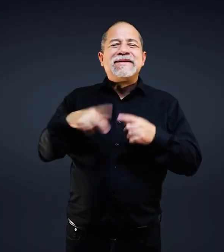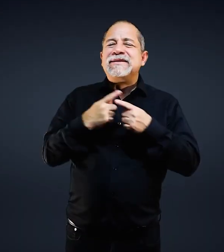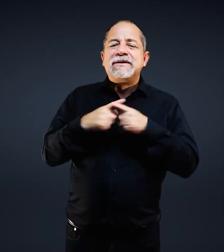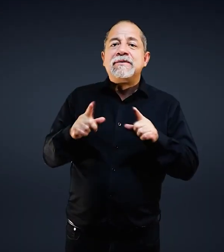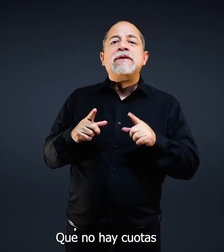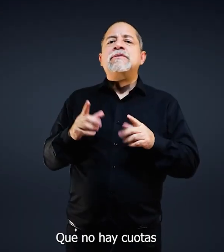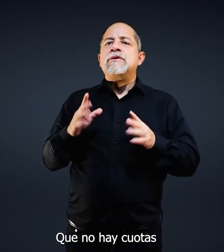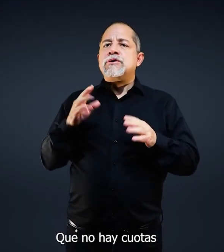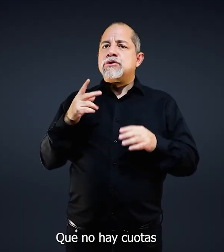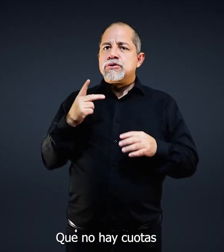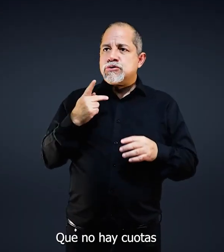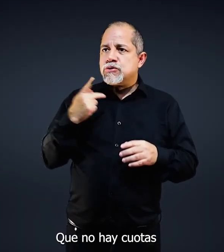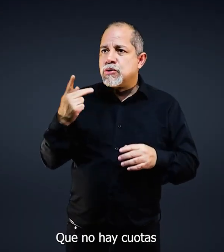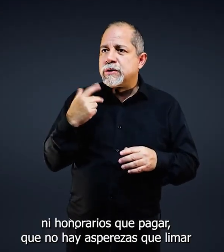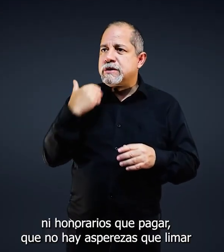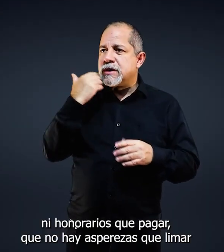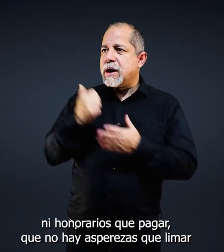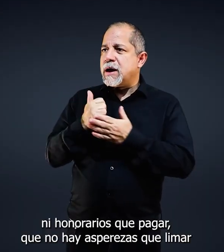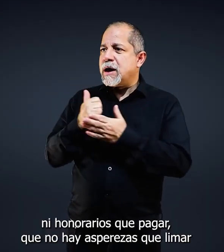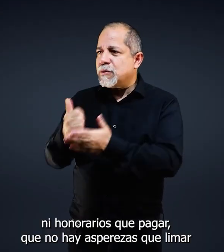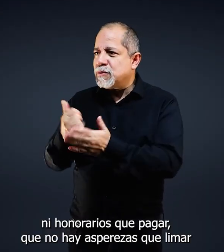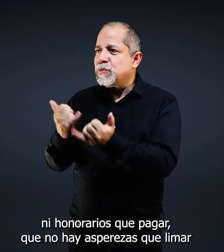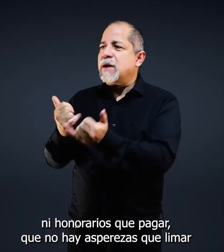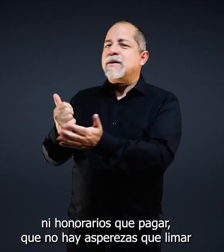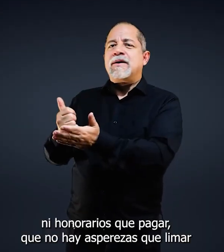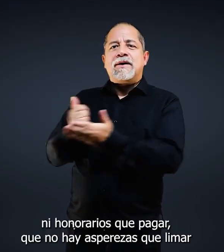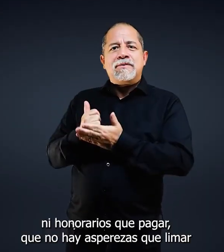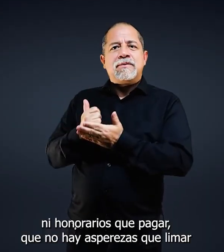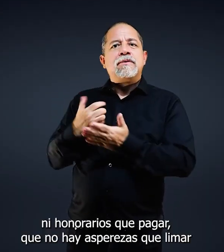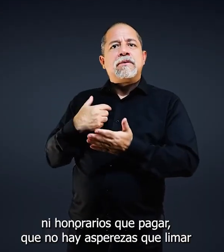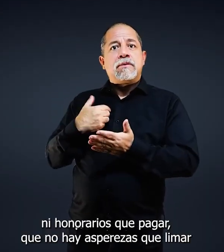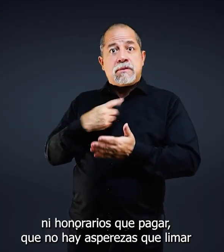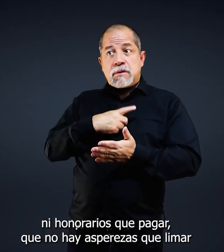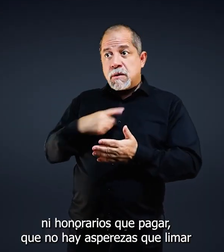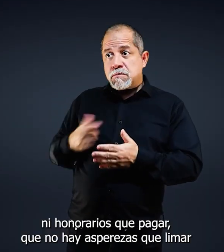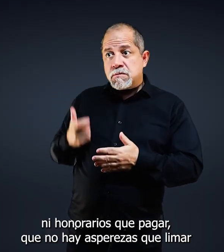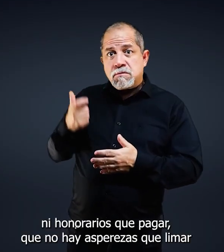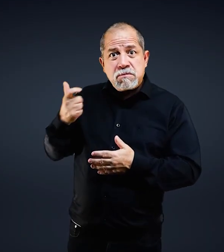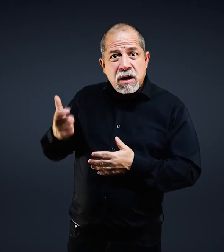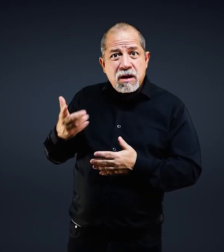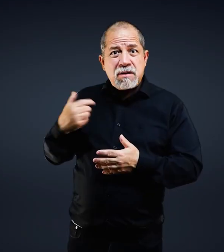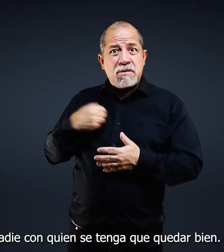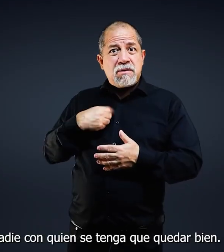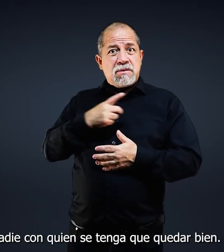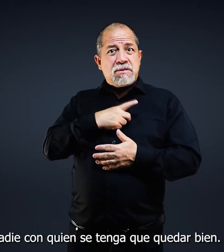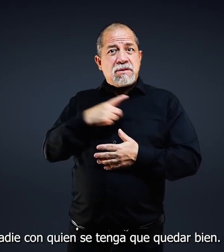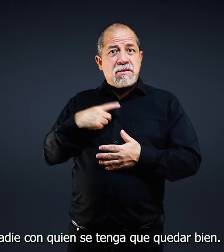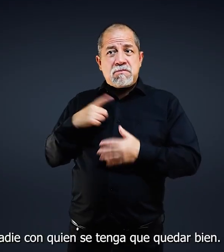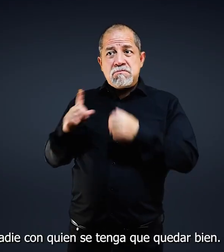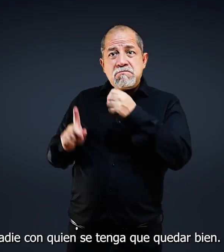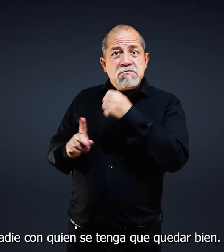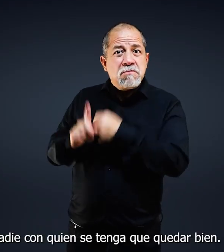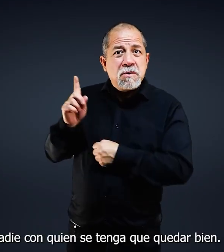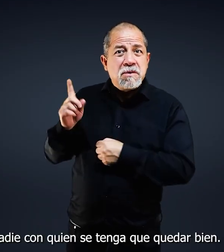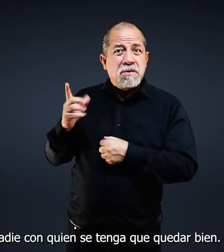que no hay cuotas ni honorarios que pagar, que no hay asperezas que limar, nadie con quien se tenga que quedar